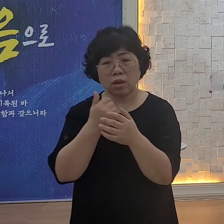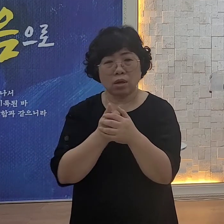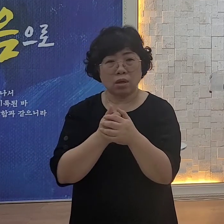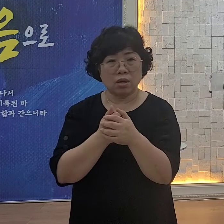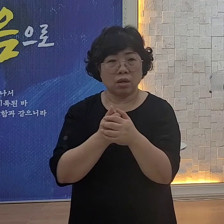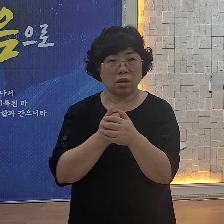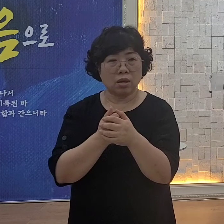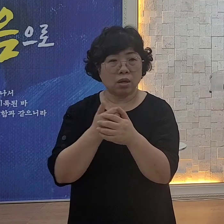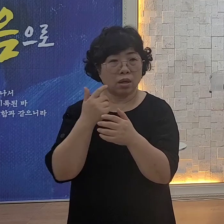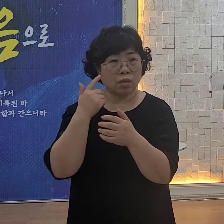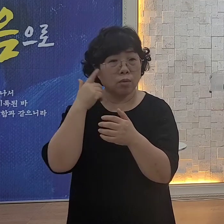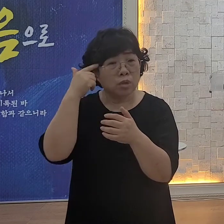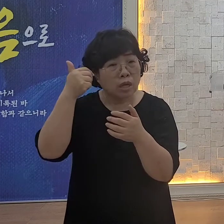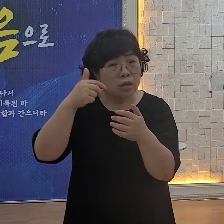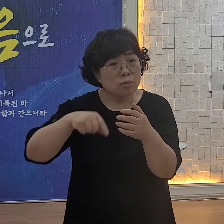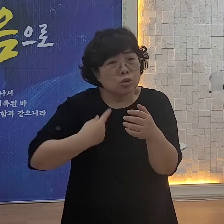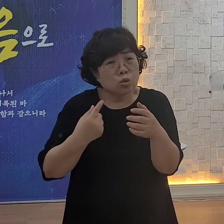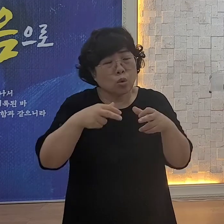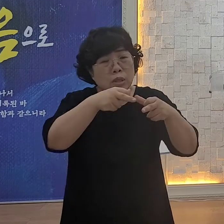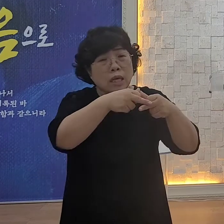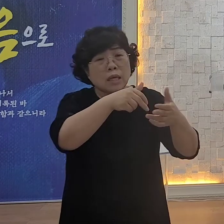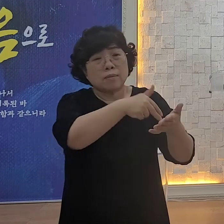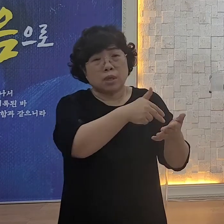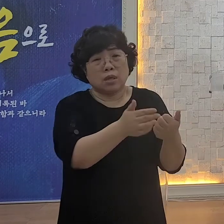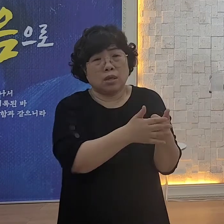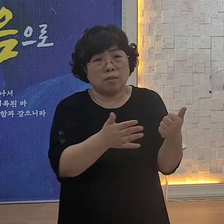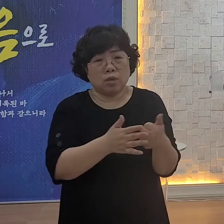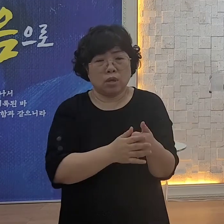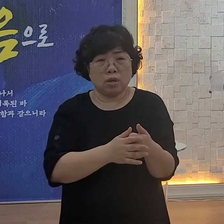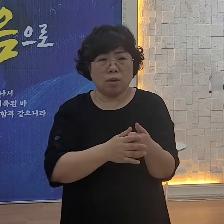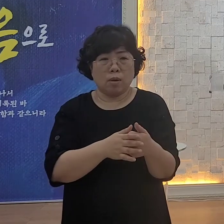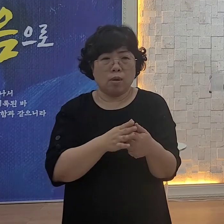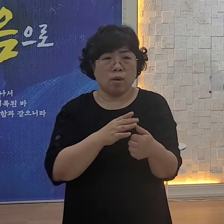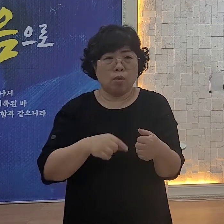못 하실 거예요. 당사자밖에 모릅니다.